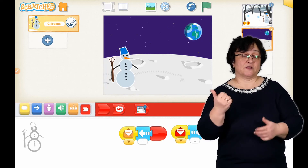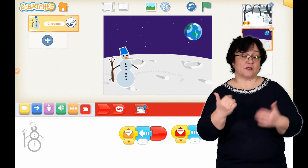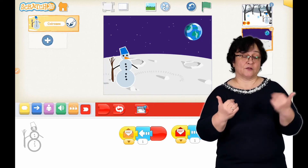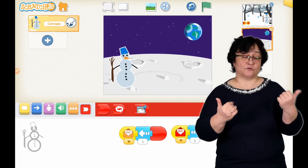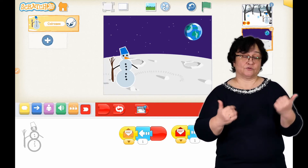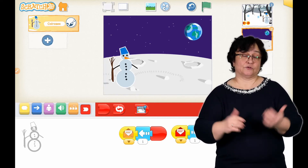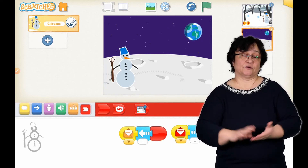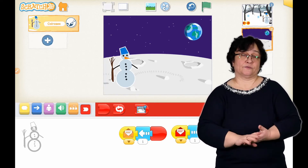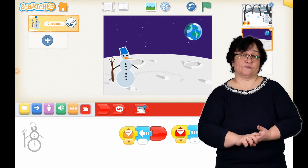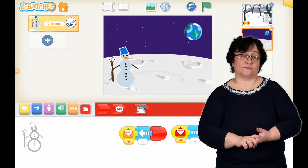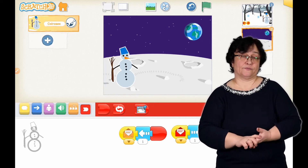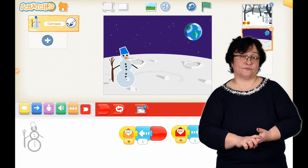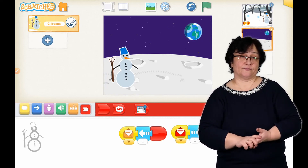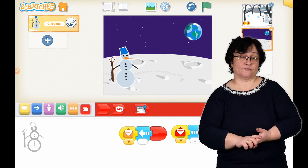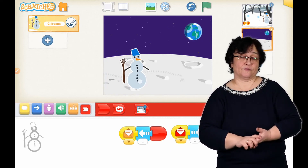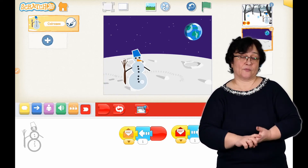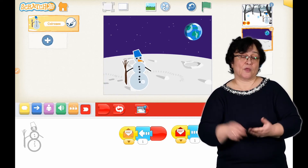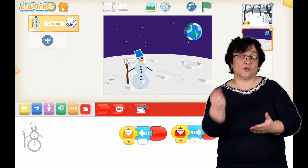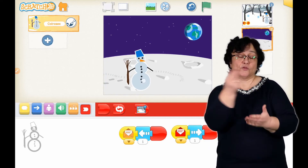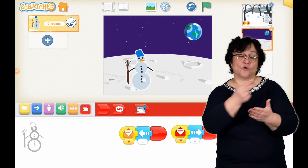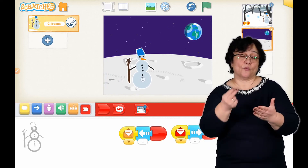сцену стрілочки,